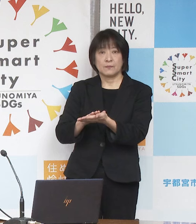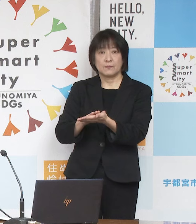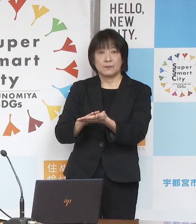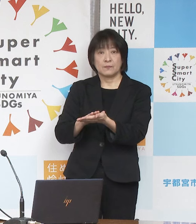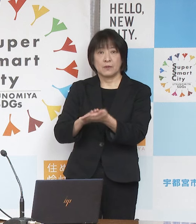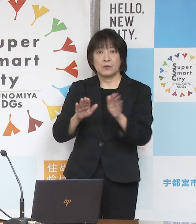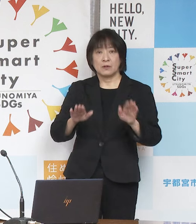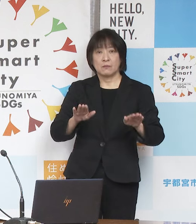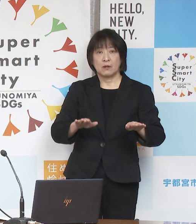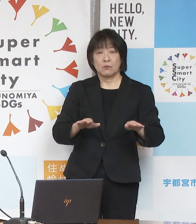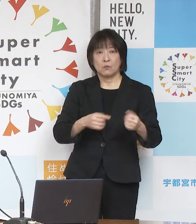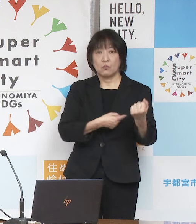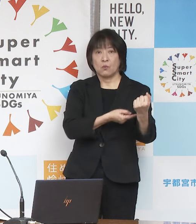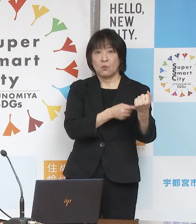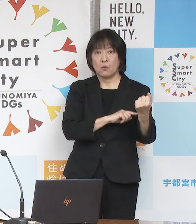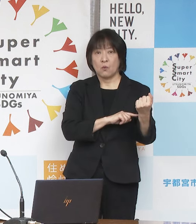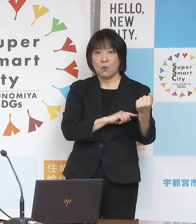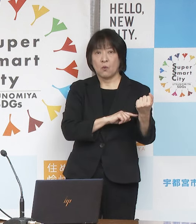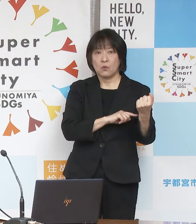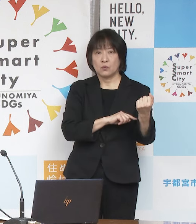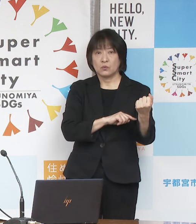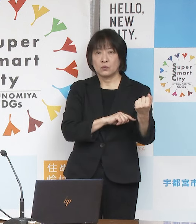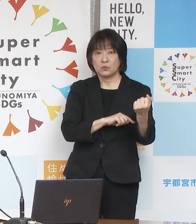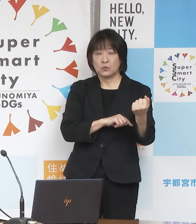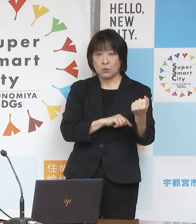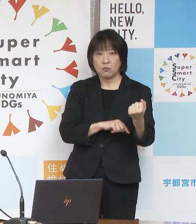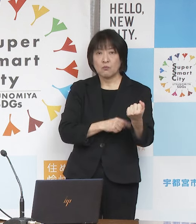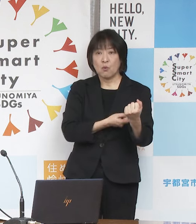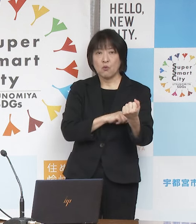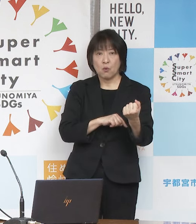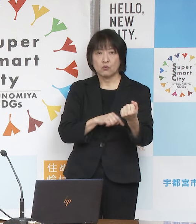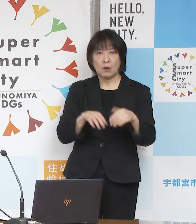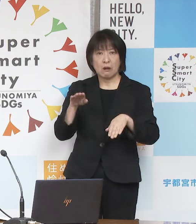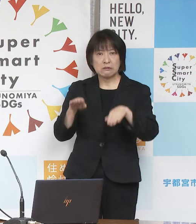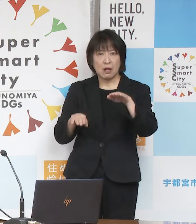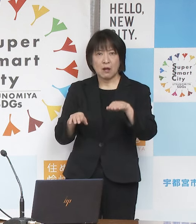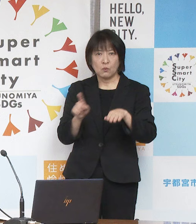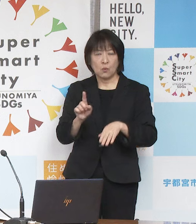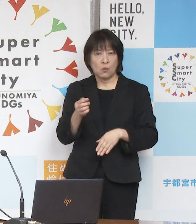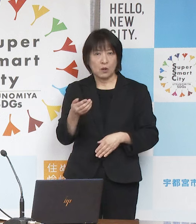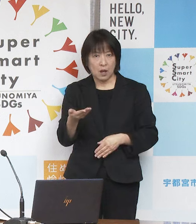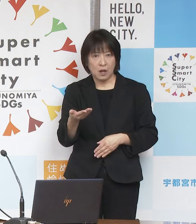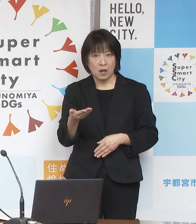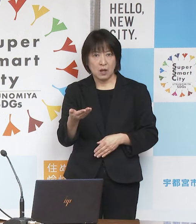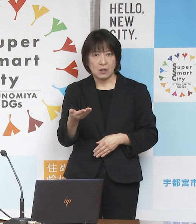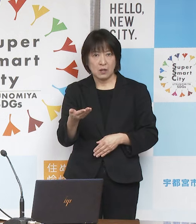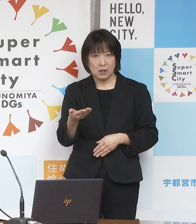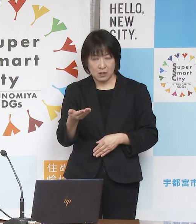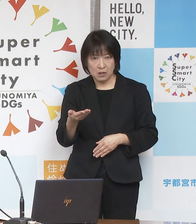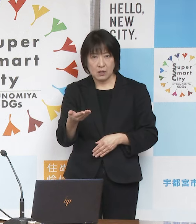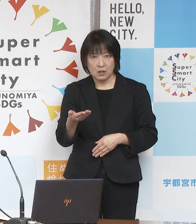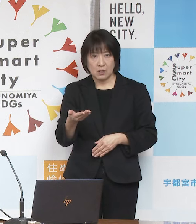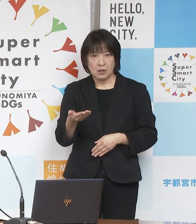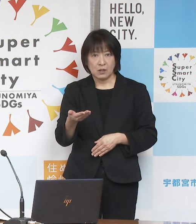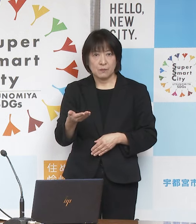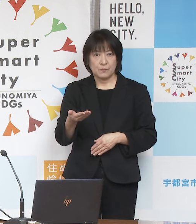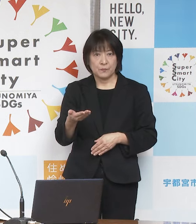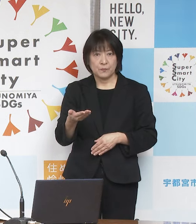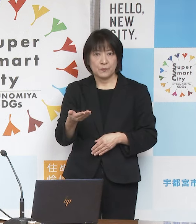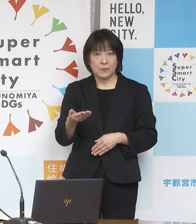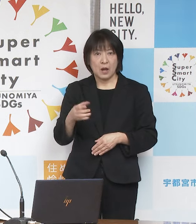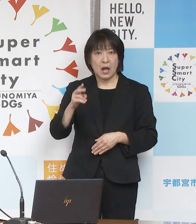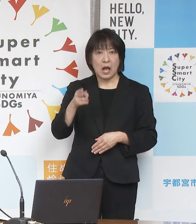能力と差があるのかということその後のストーカー式消却力プラス